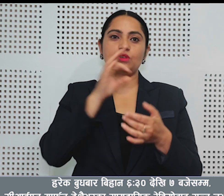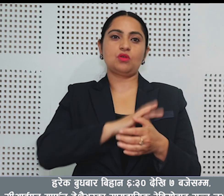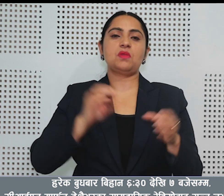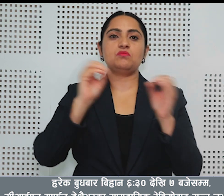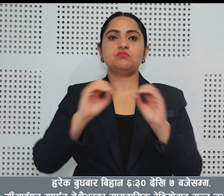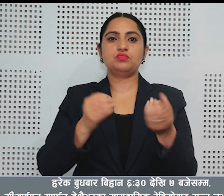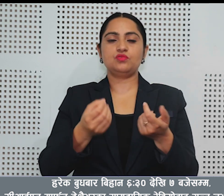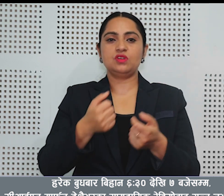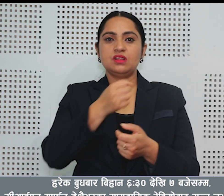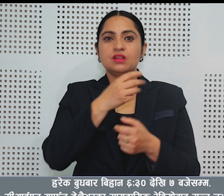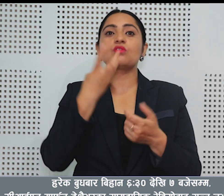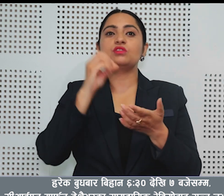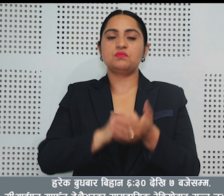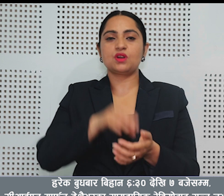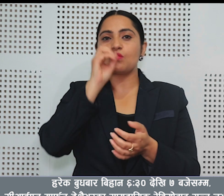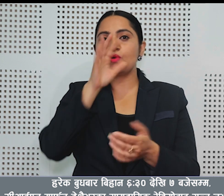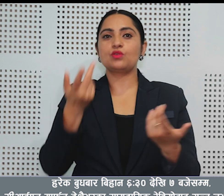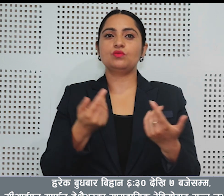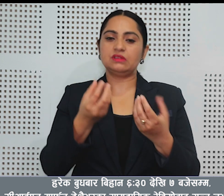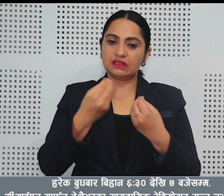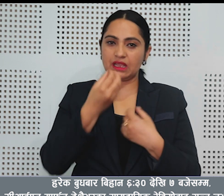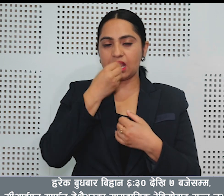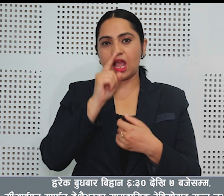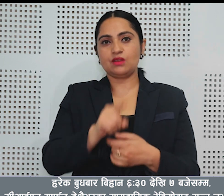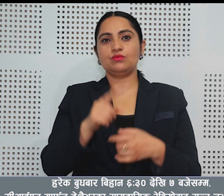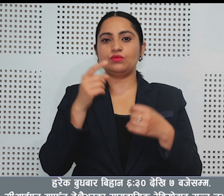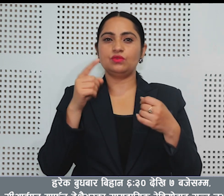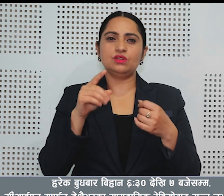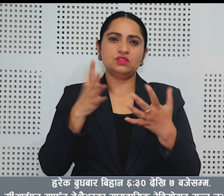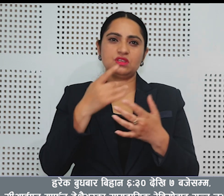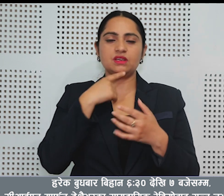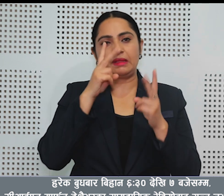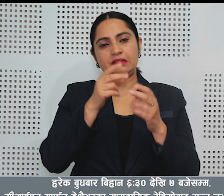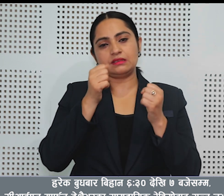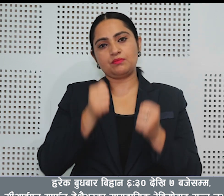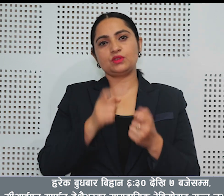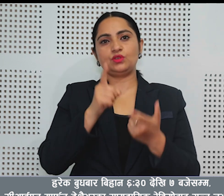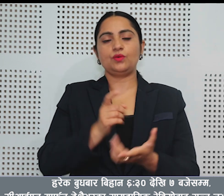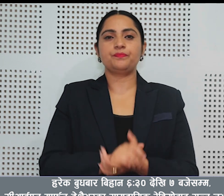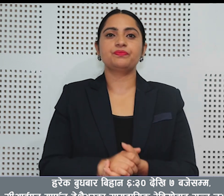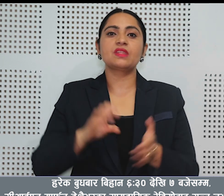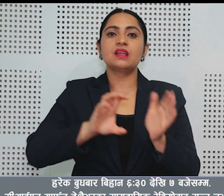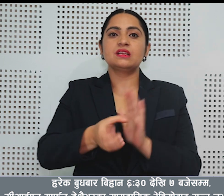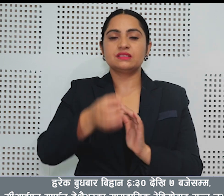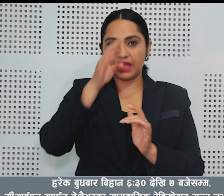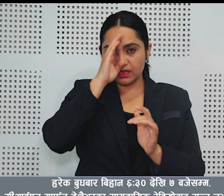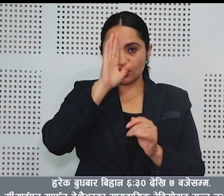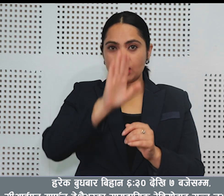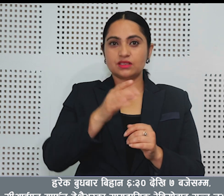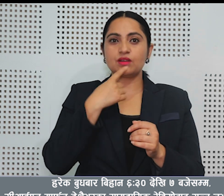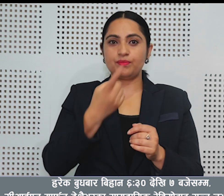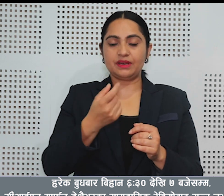देखि जानी कति चिल्लाउनु जाने। अब भए खाम लाग्यो नभए अब त्यसै बसौँला भन्ने मन हुन्छ कि। अनि स्थानीय सरकार छ भन्ने,